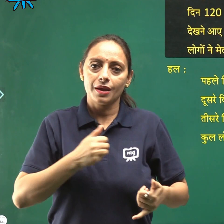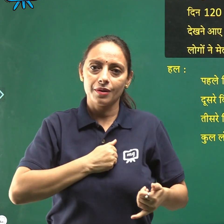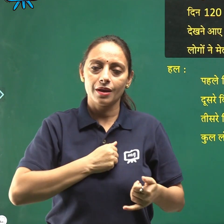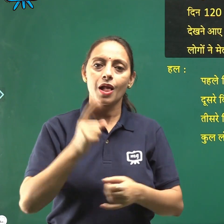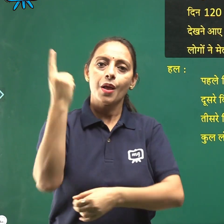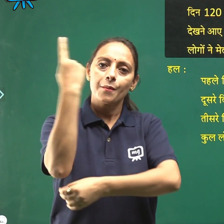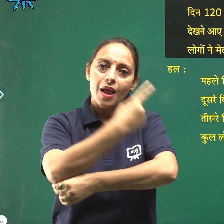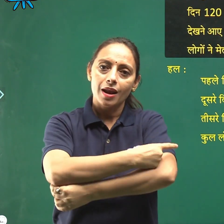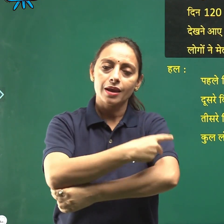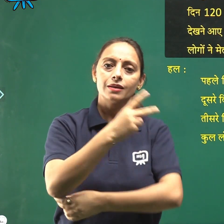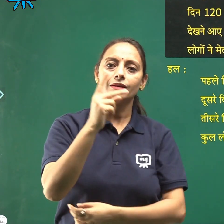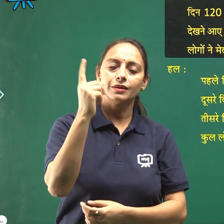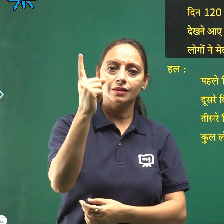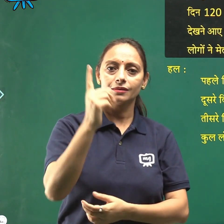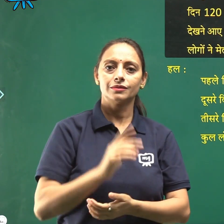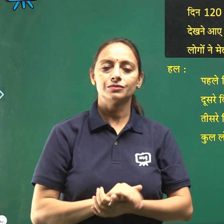पहले दिन